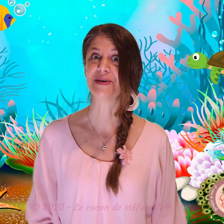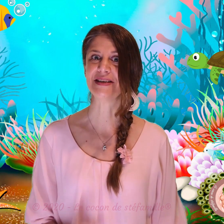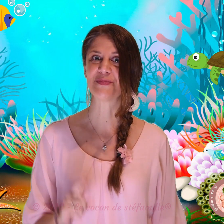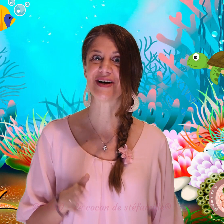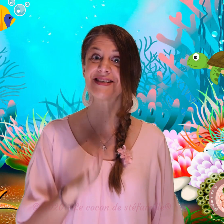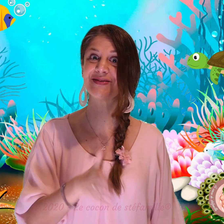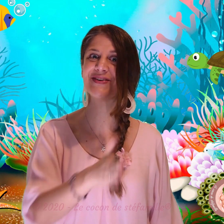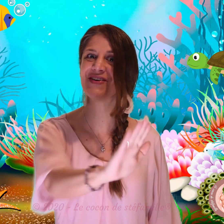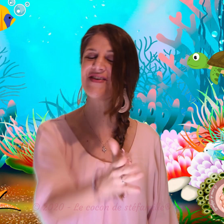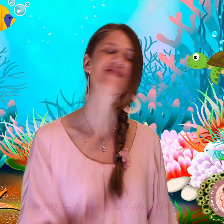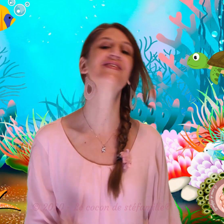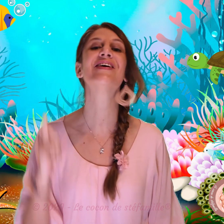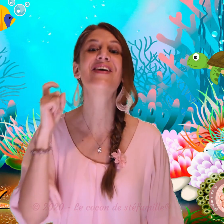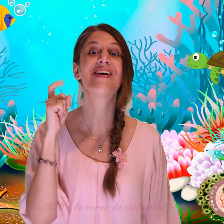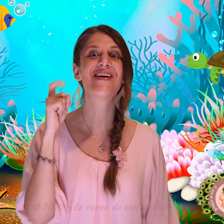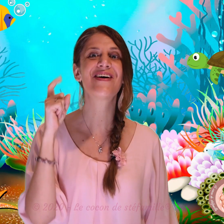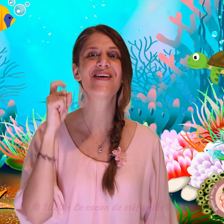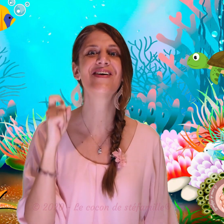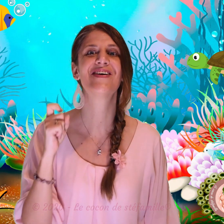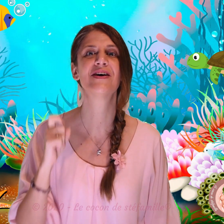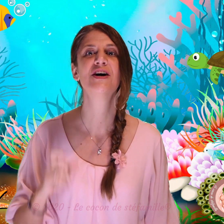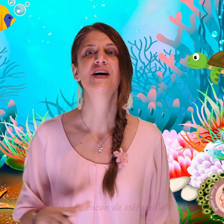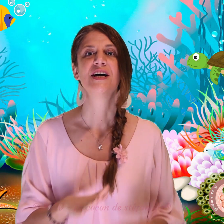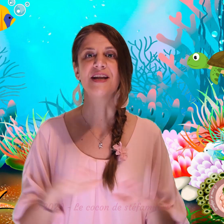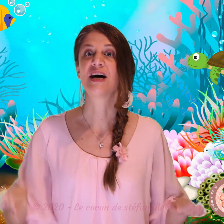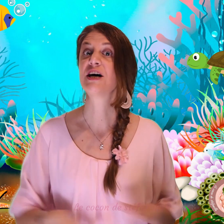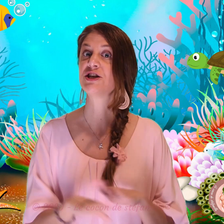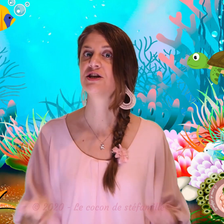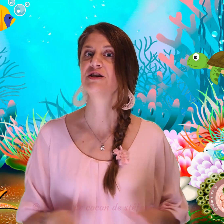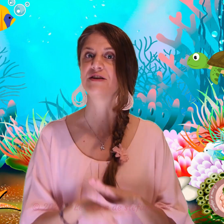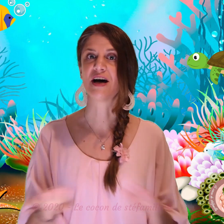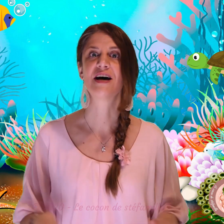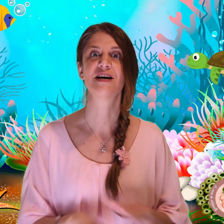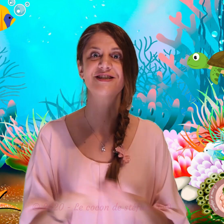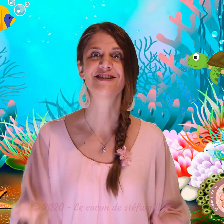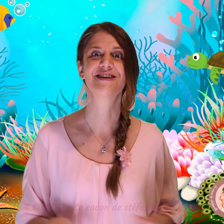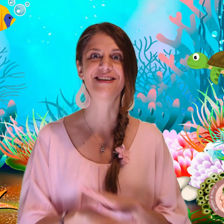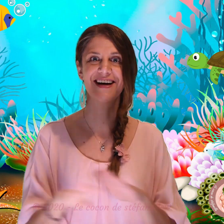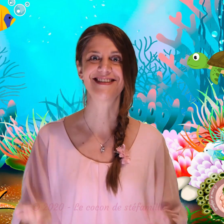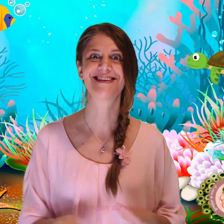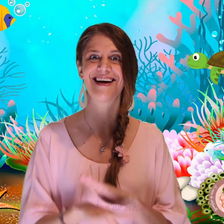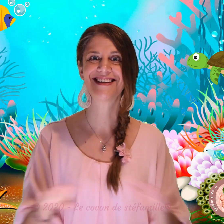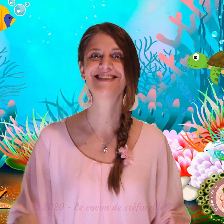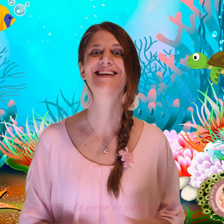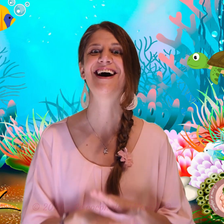poissons dans l'eau la jeune âge la jna jeune âge